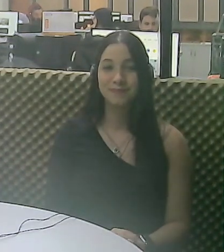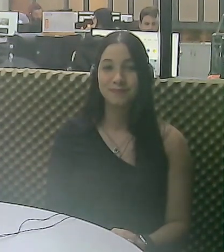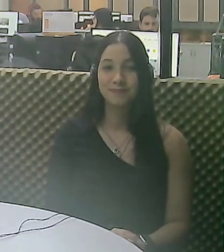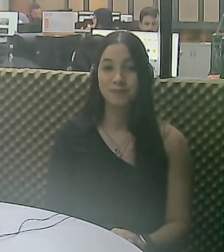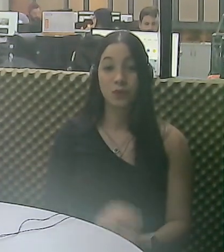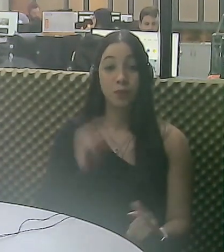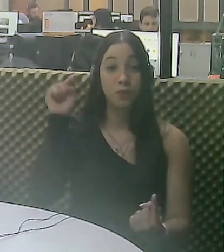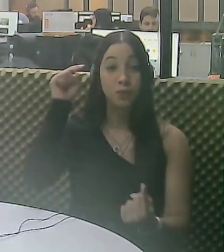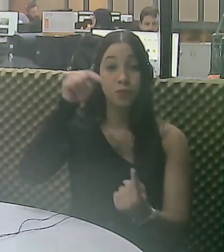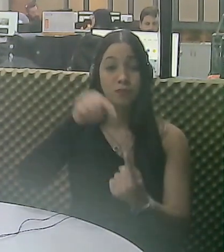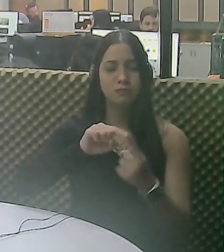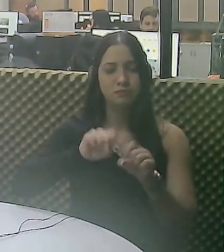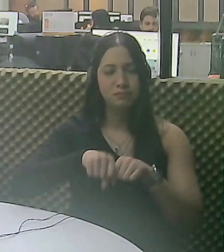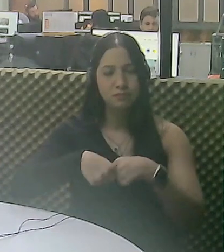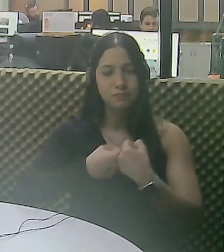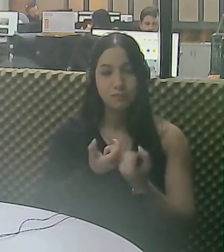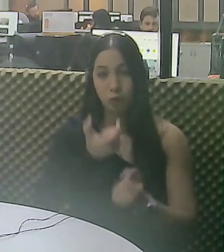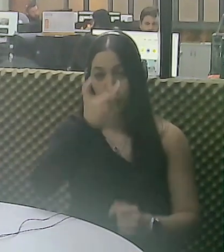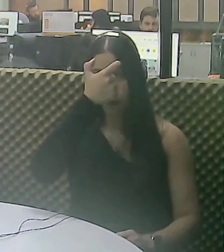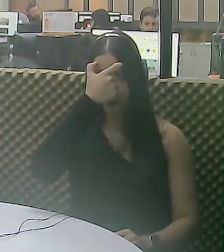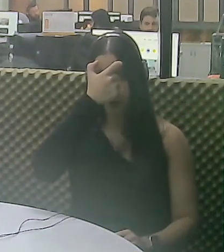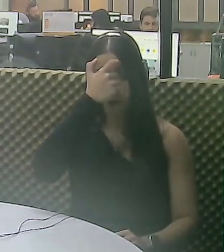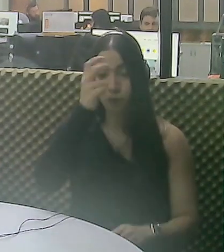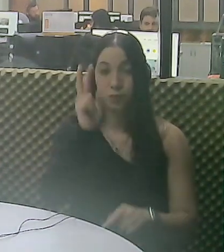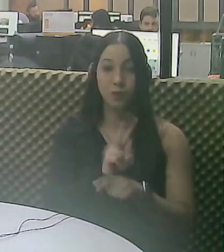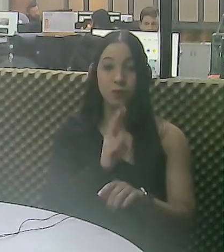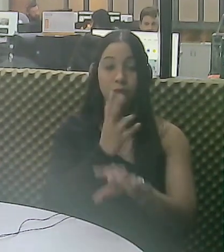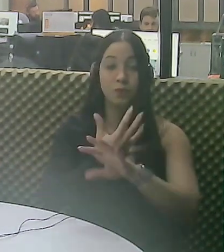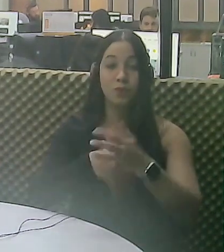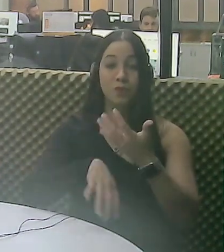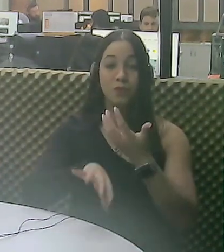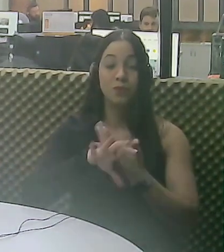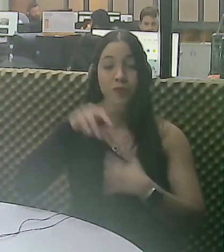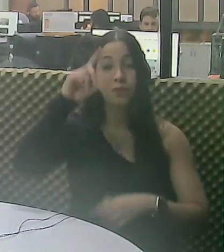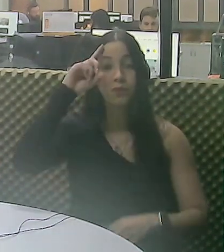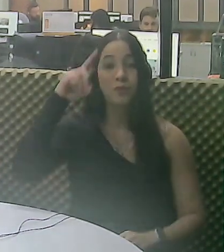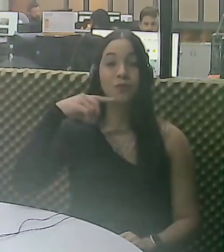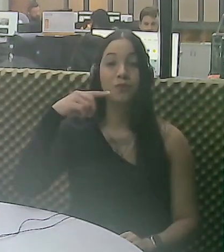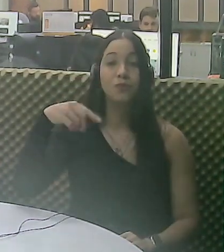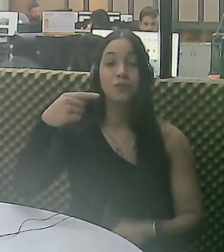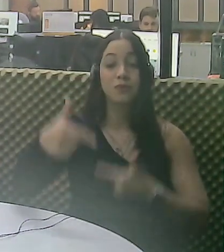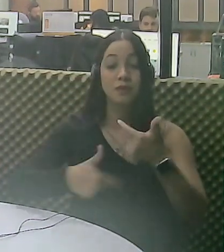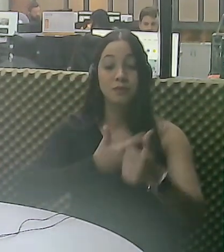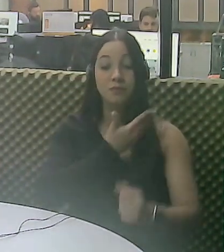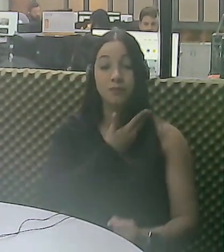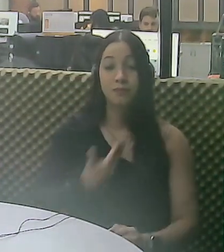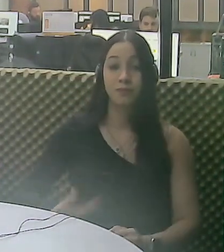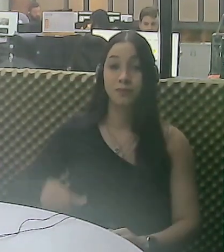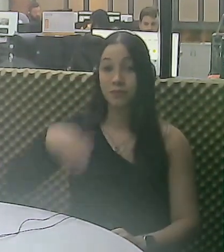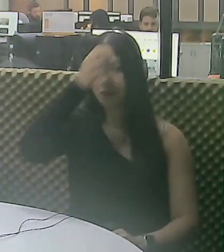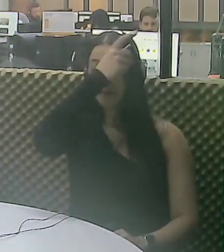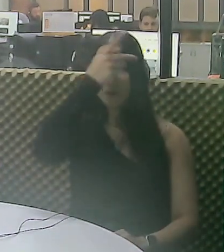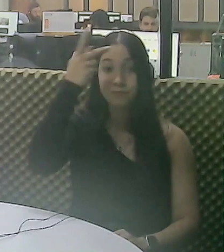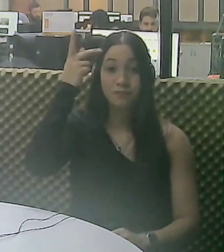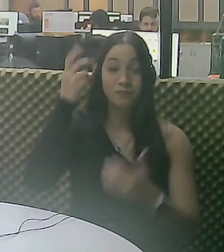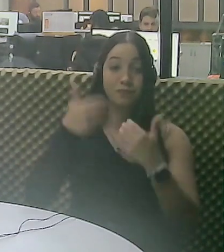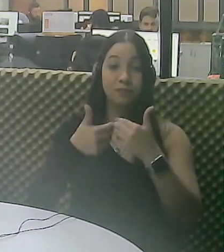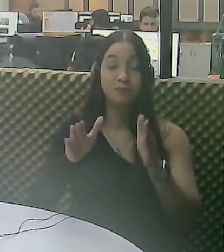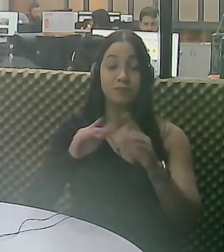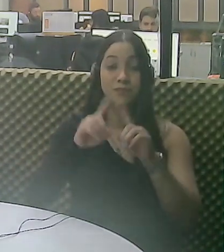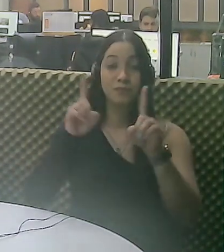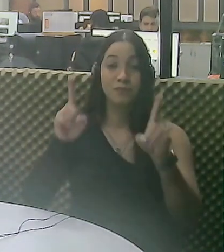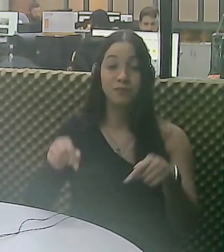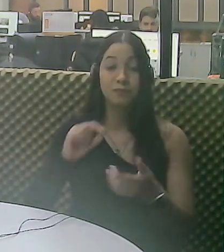Com o objetivo de reforçar a conscientização e preservação ambiental na rotina do serviço público, a Prefeitura abriu inscrições para